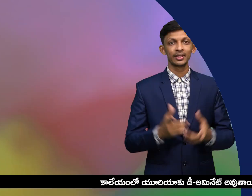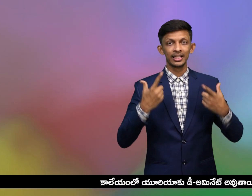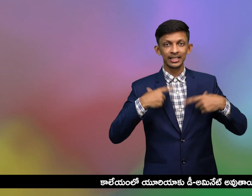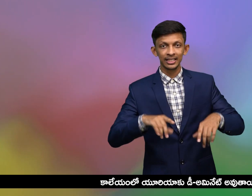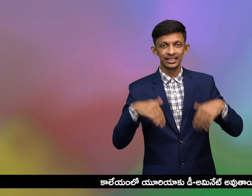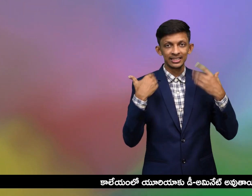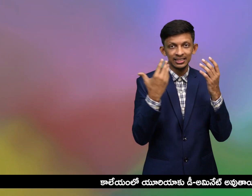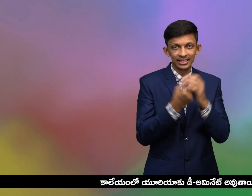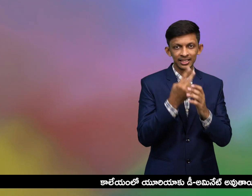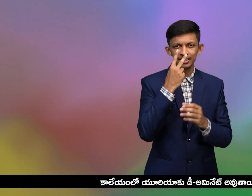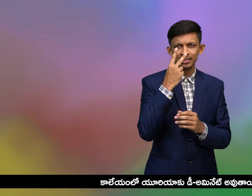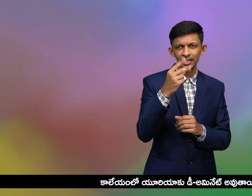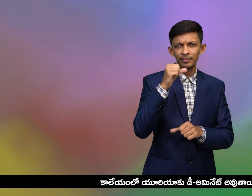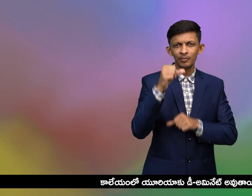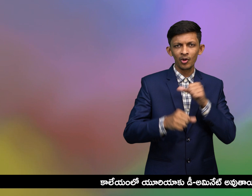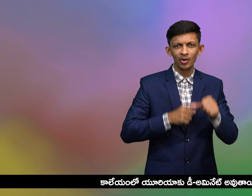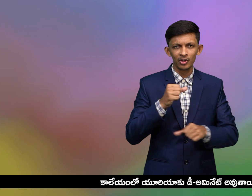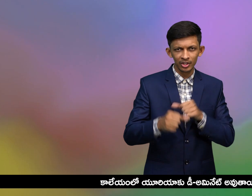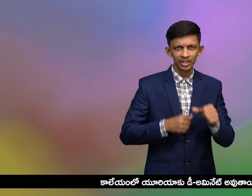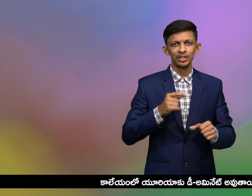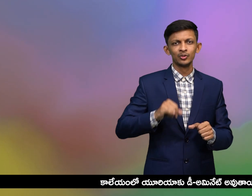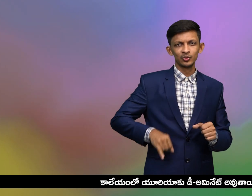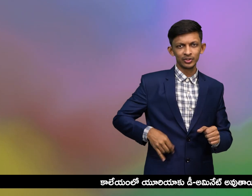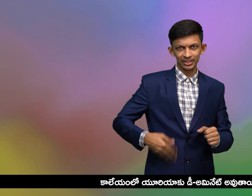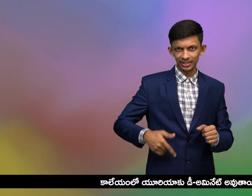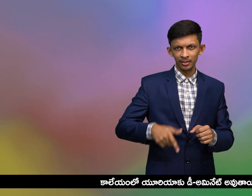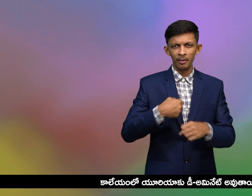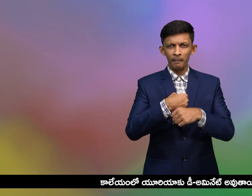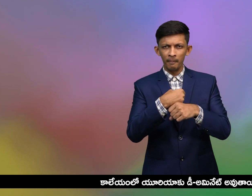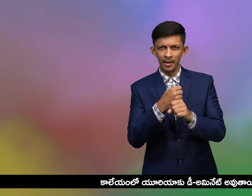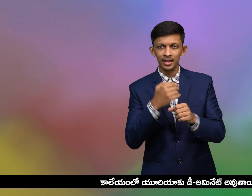ఈ కాన్సెప్ట్ మ్యాప్లో మూత్రం ఏర్పడే విధానాన్ని చూద్దాం.